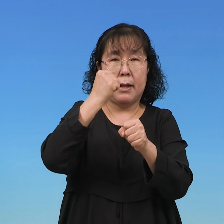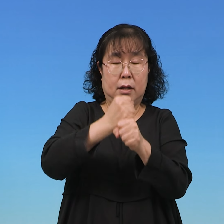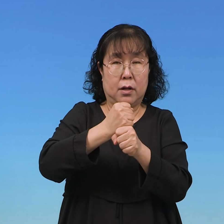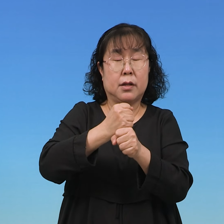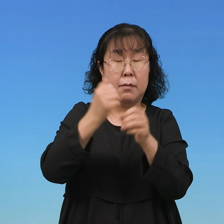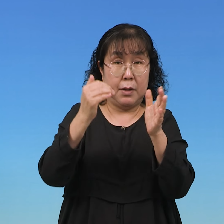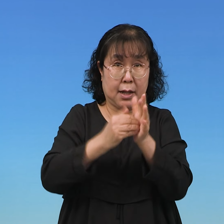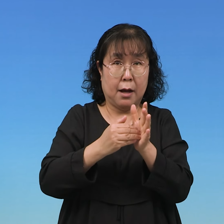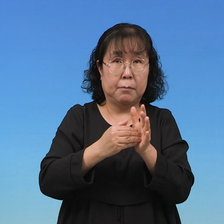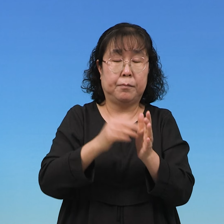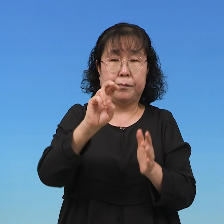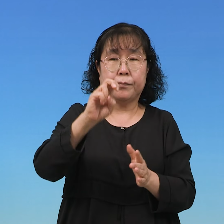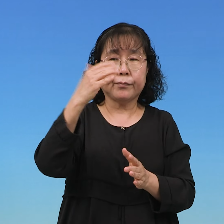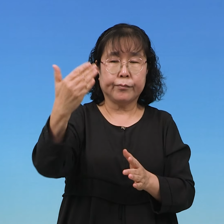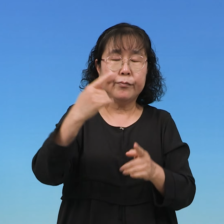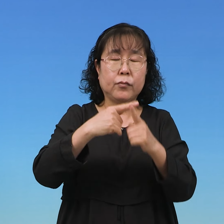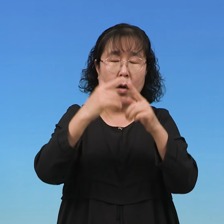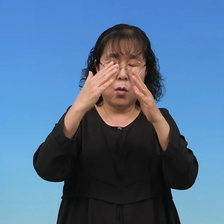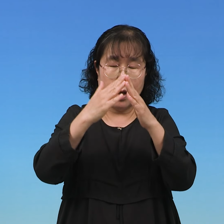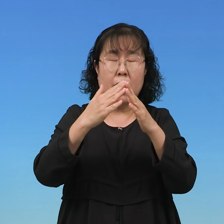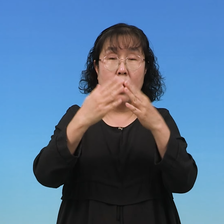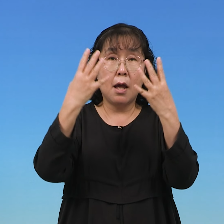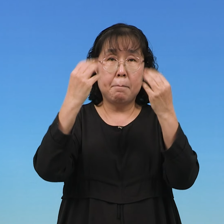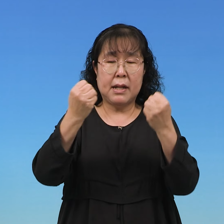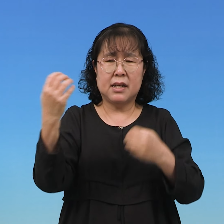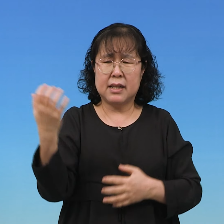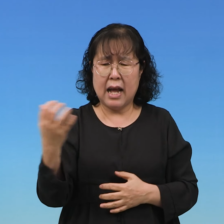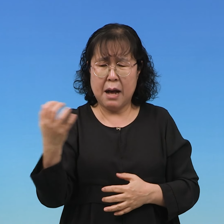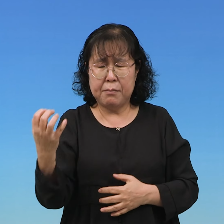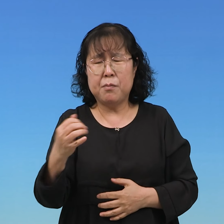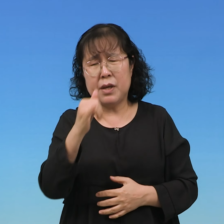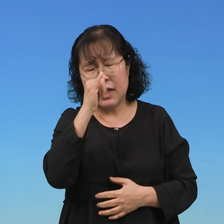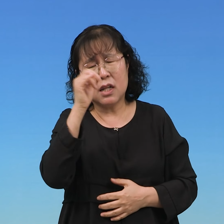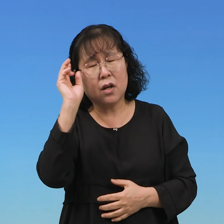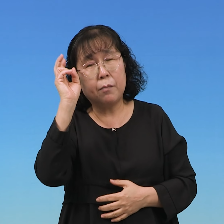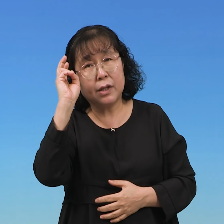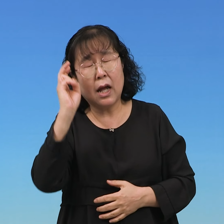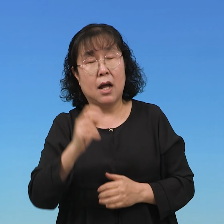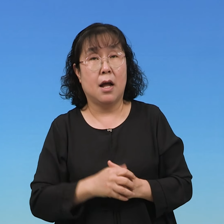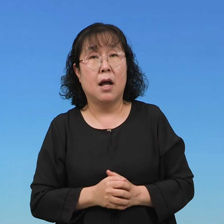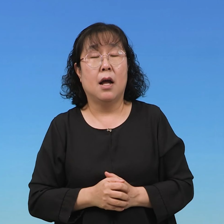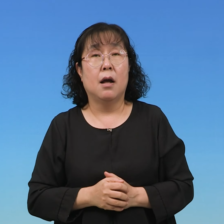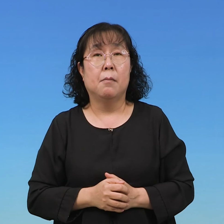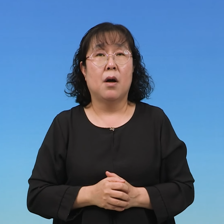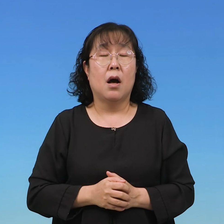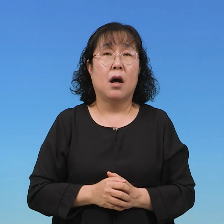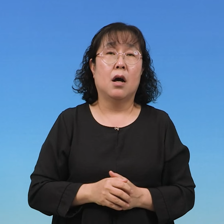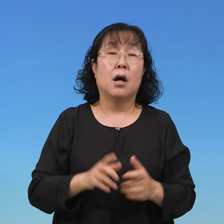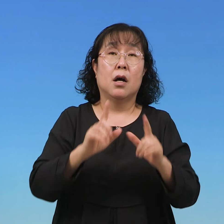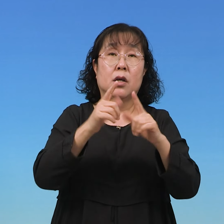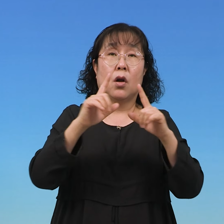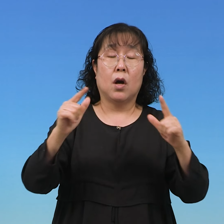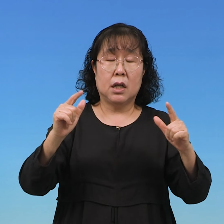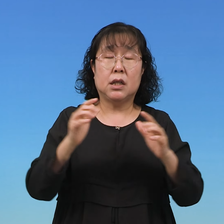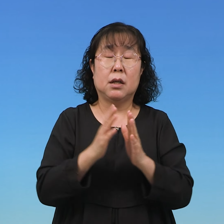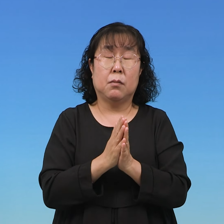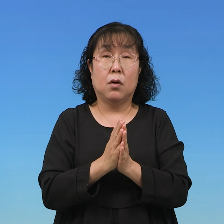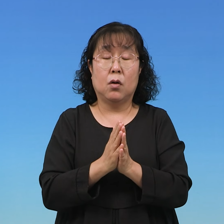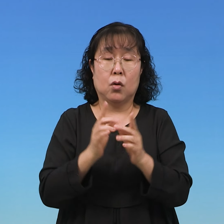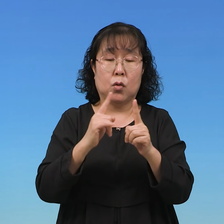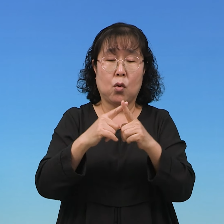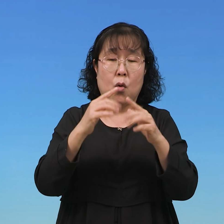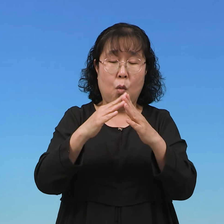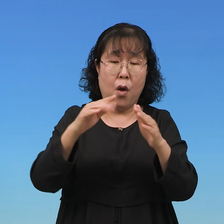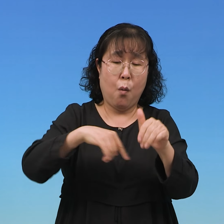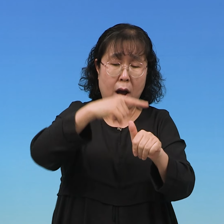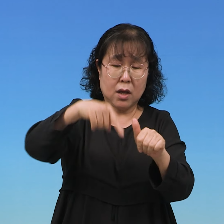한다면 29교회 많은 진통이 당연히 따르죠. 이런저런 자란 배경이 다르고